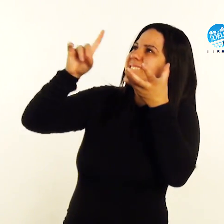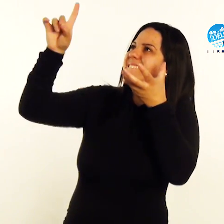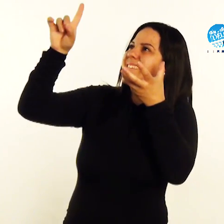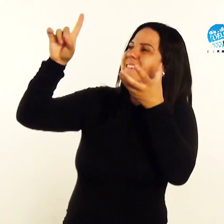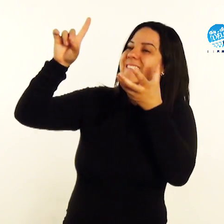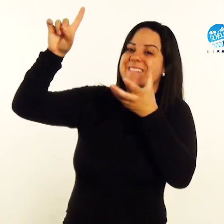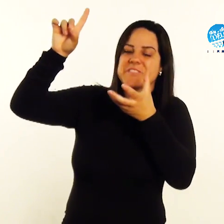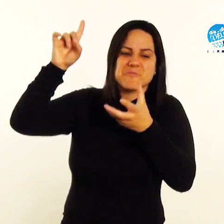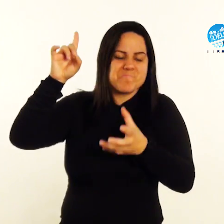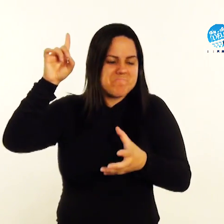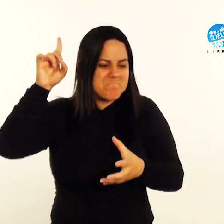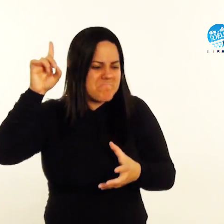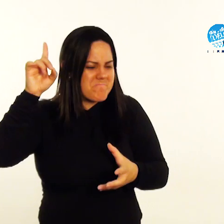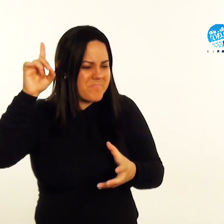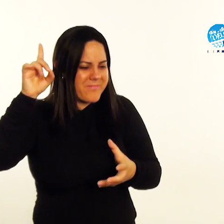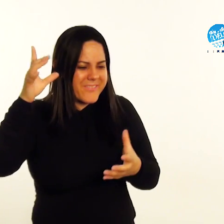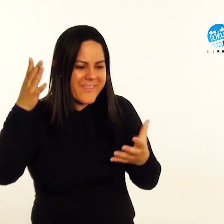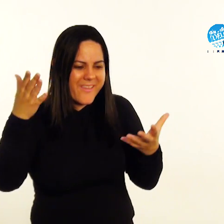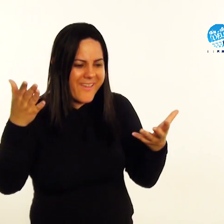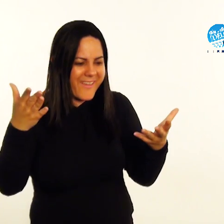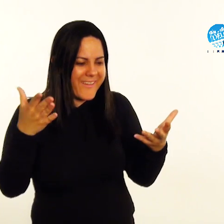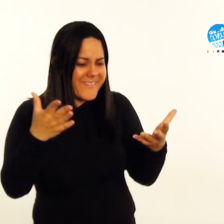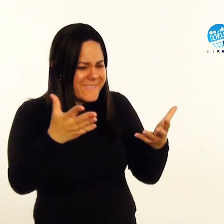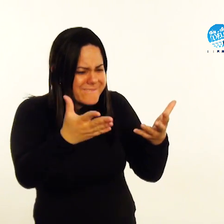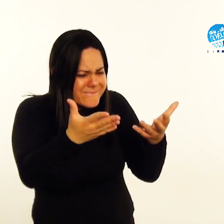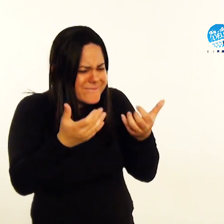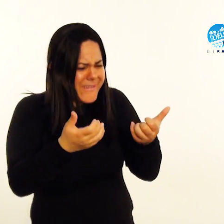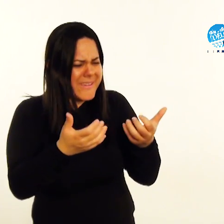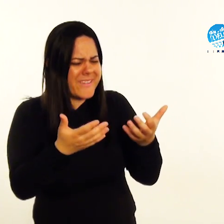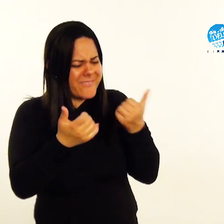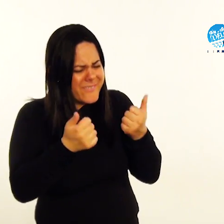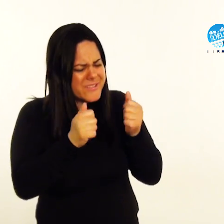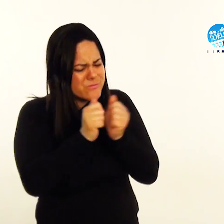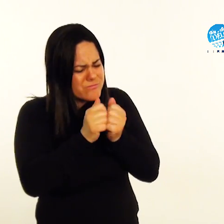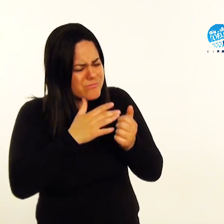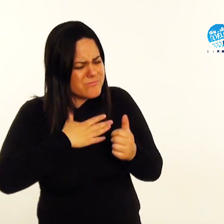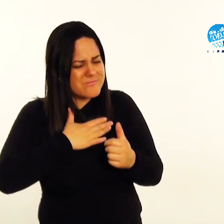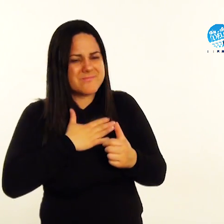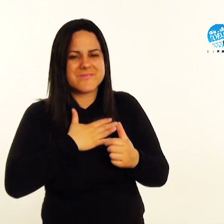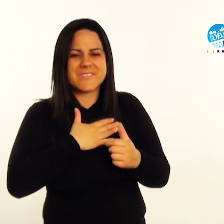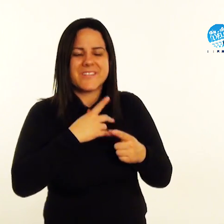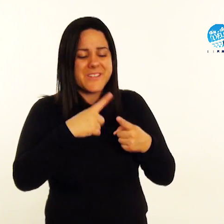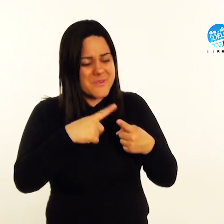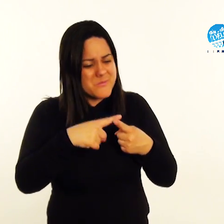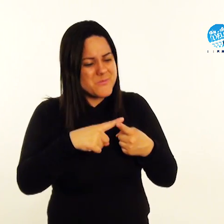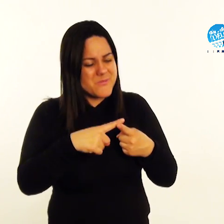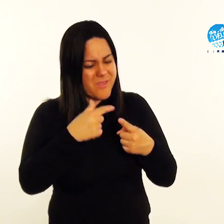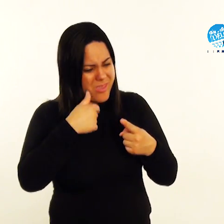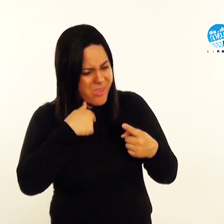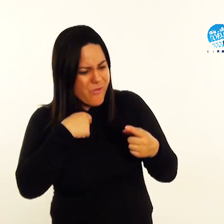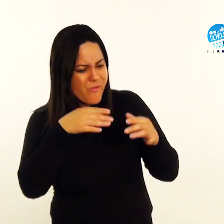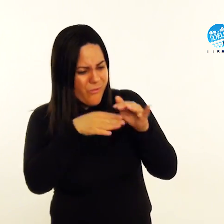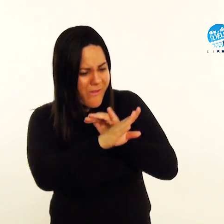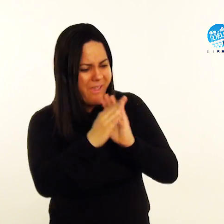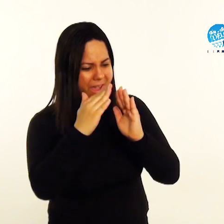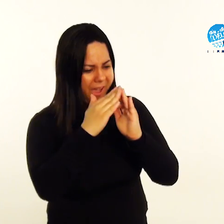para tudo para dizer: Zaqueu, desce daí, vem comigo, porque eu vou entrar na tua